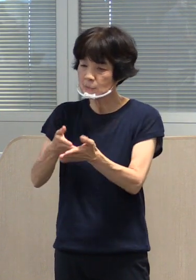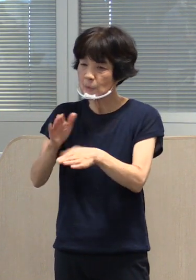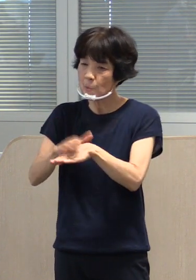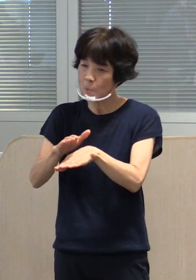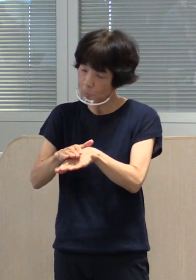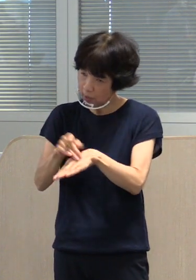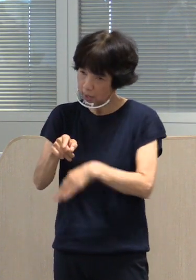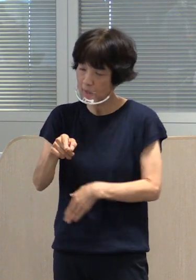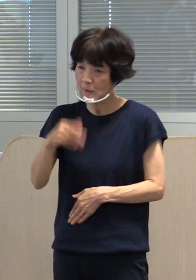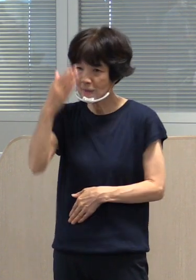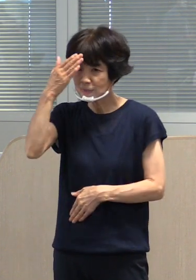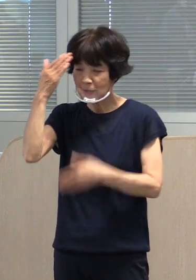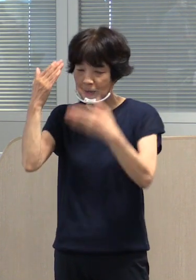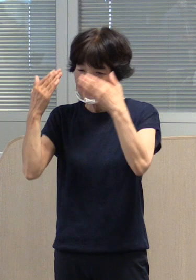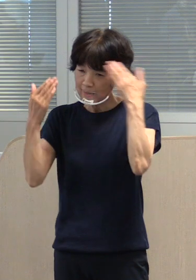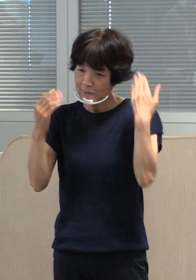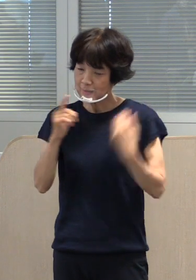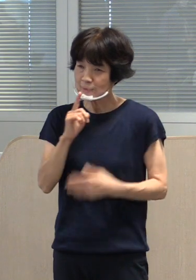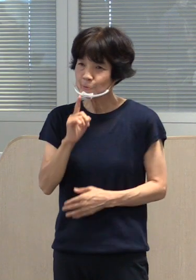寧というよりもね、